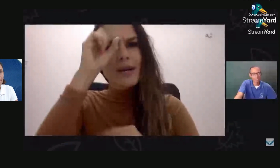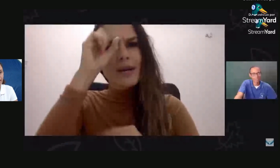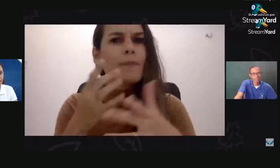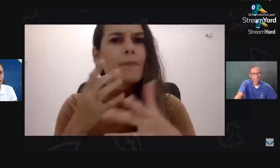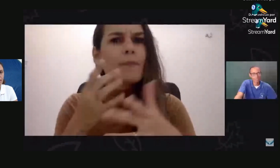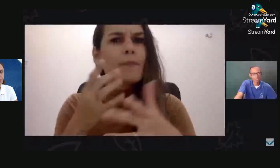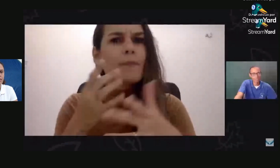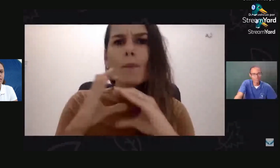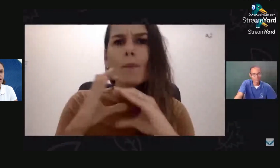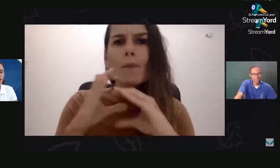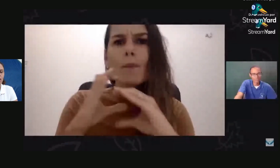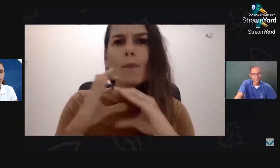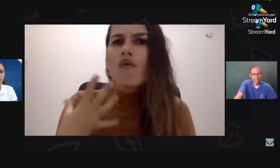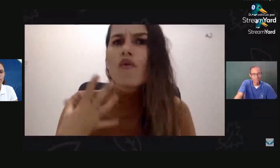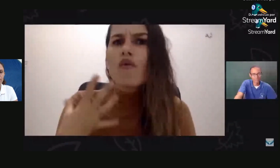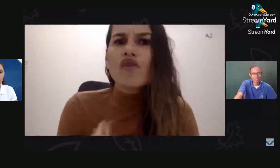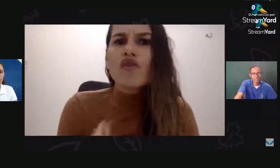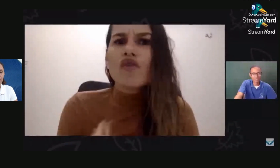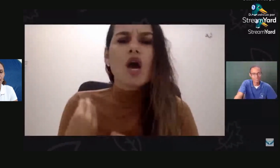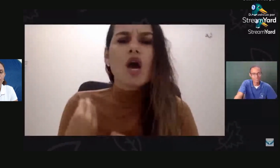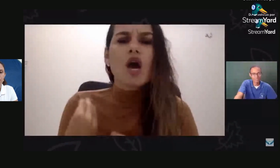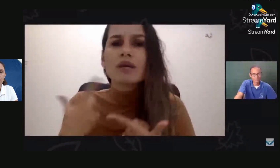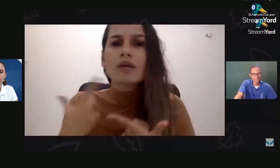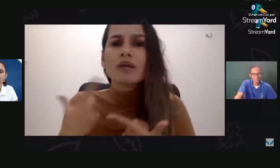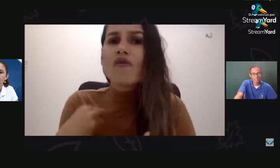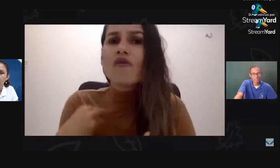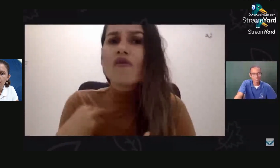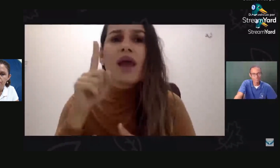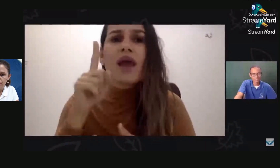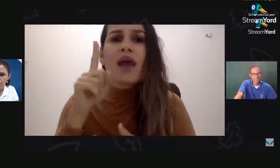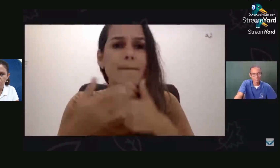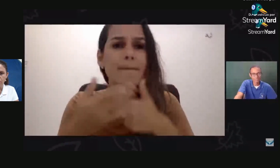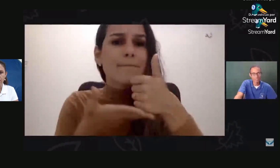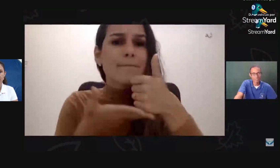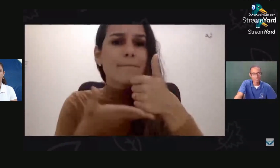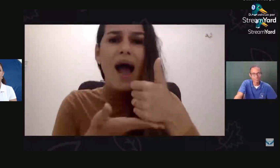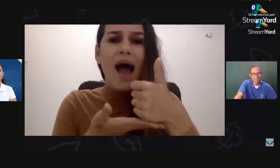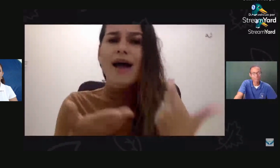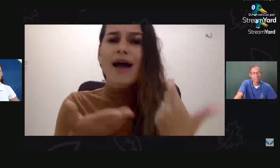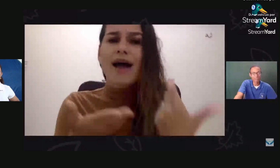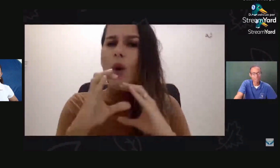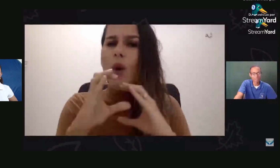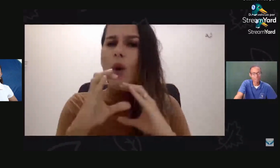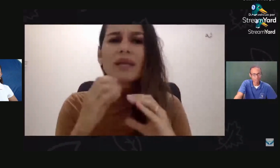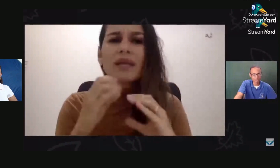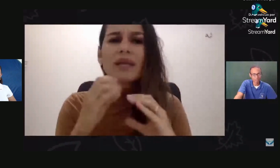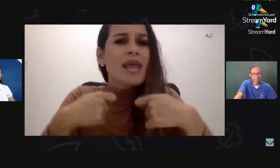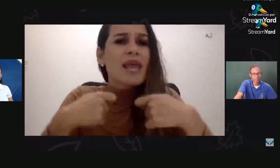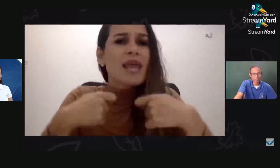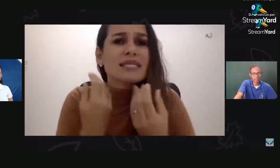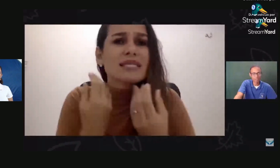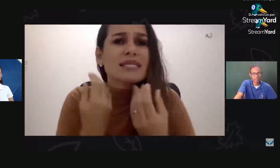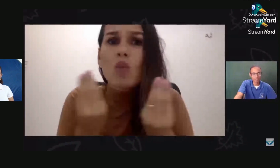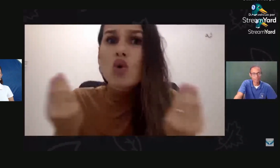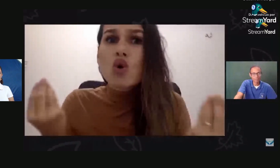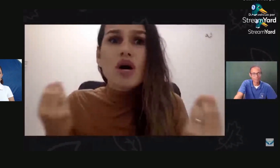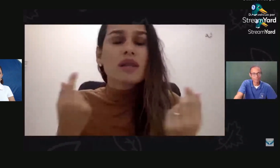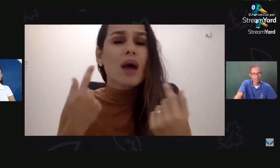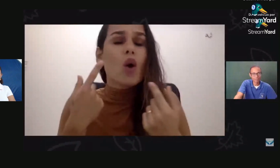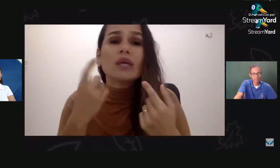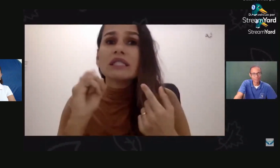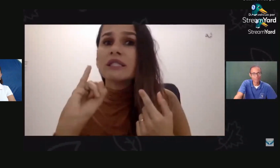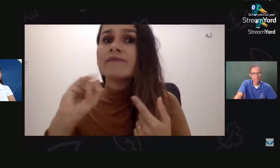que você aprenda Libras. Como você vai comunicar com seu filho? Como será a comunicação? Comunicação básica.